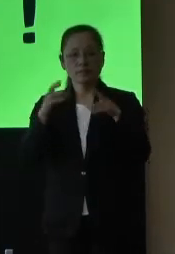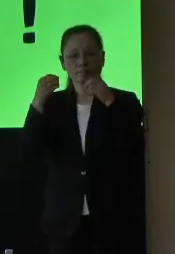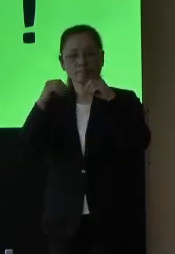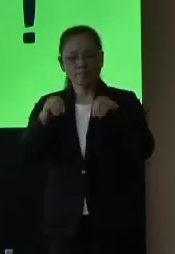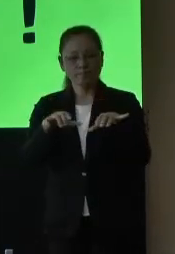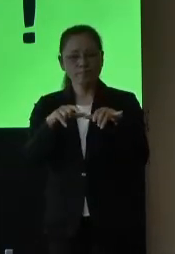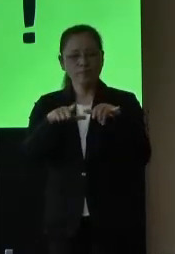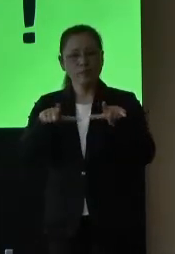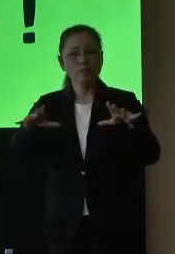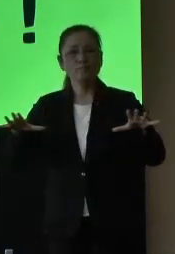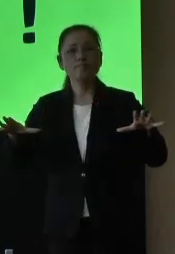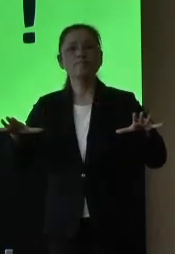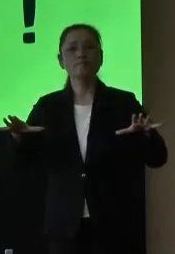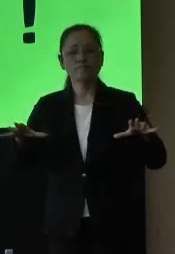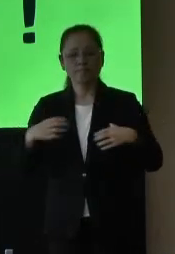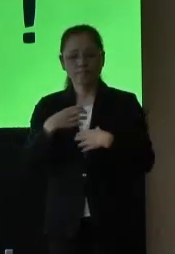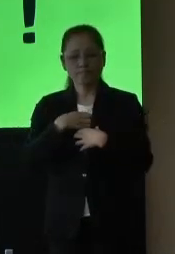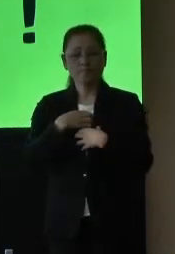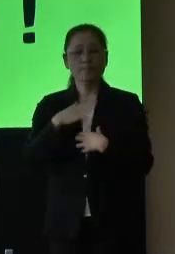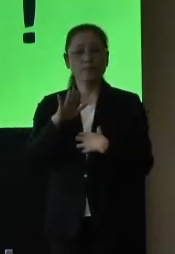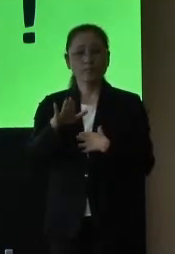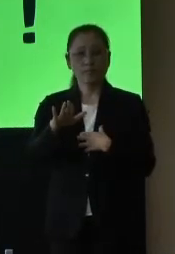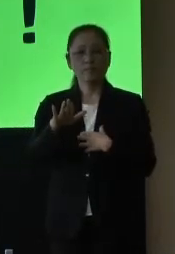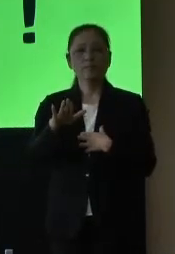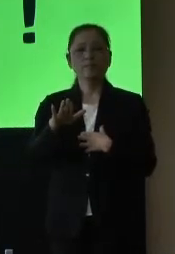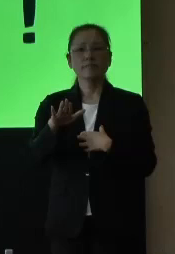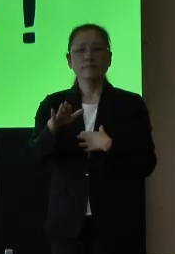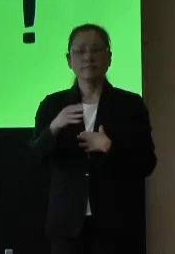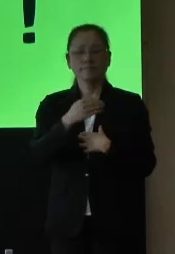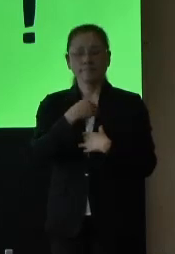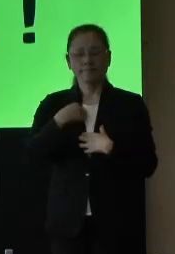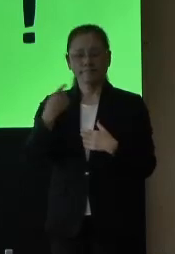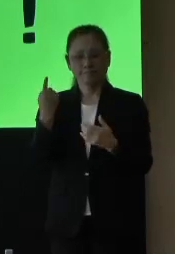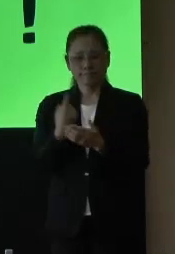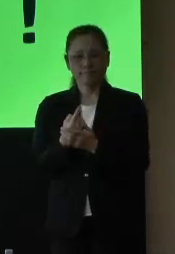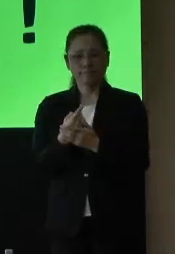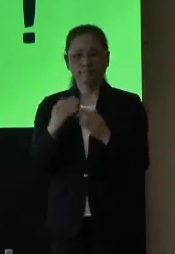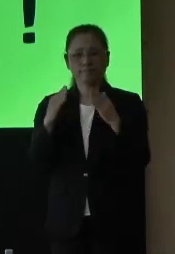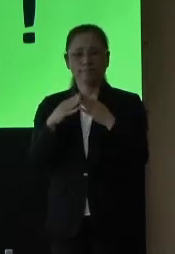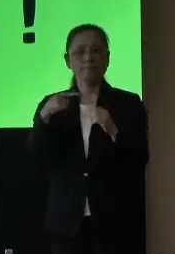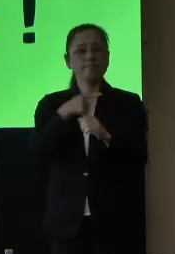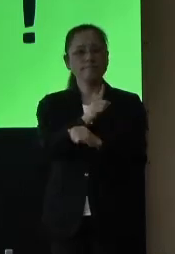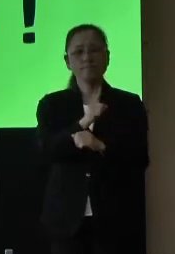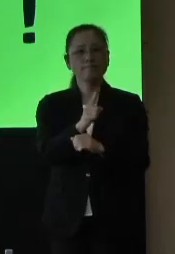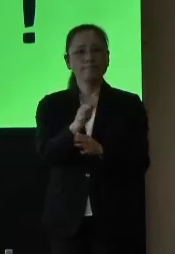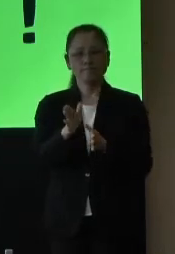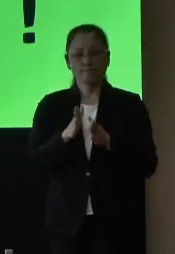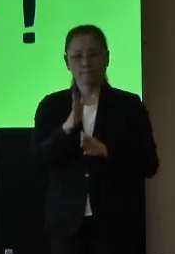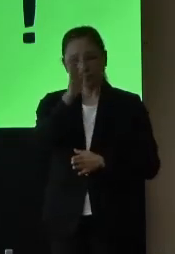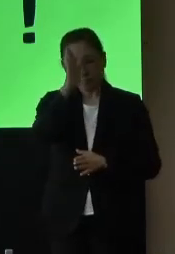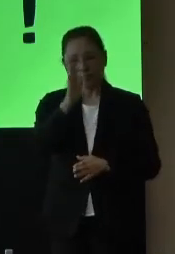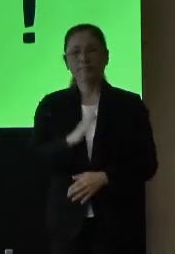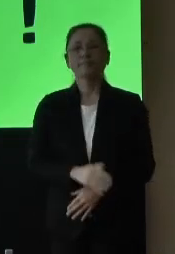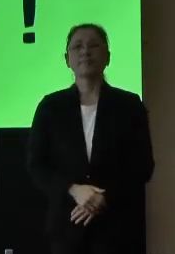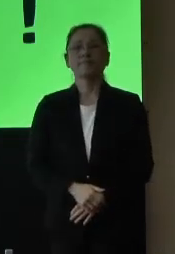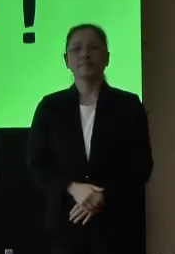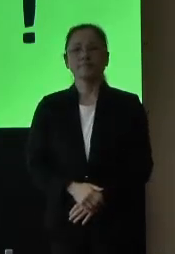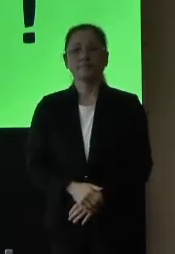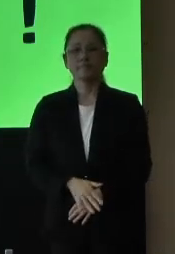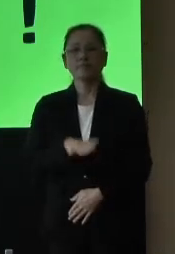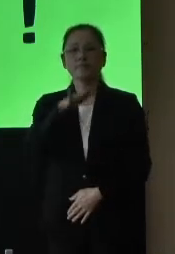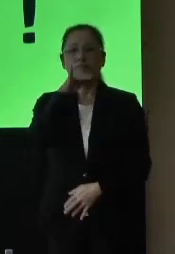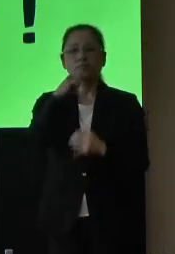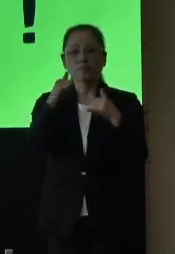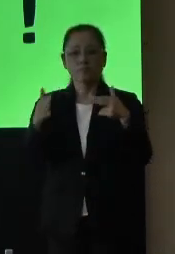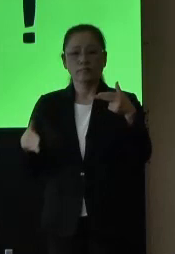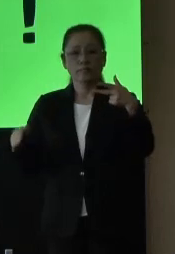するリスクが高まっていますので、できるだけ外出を控えてください。また高齢者施